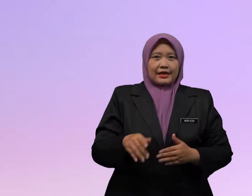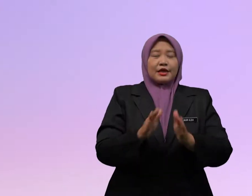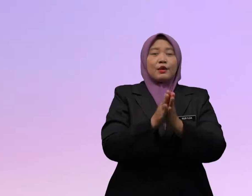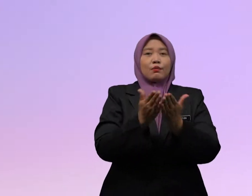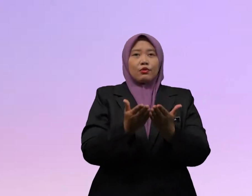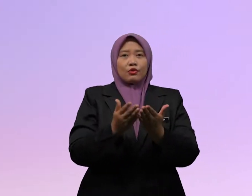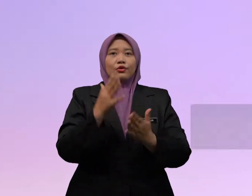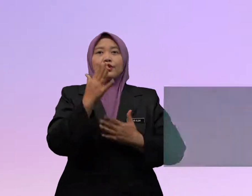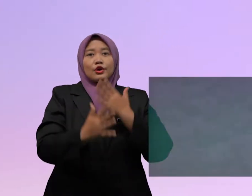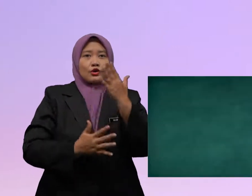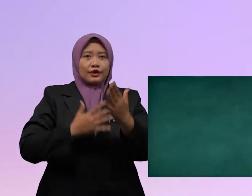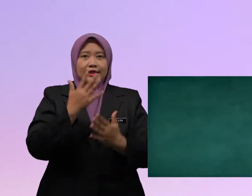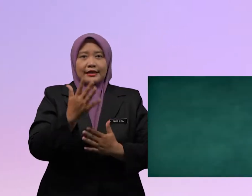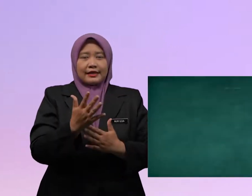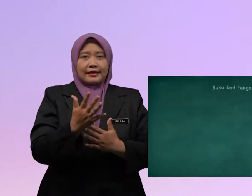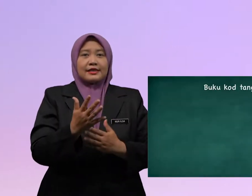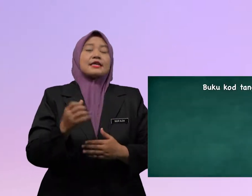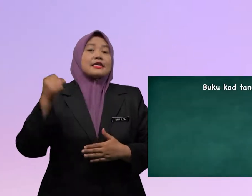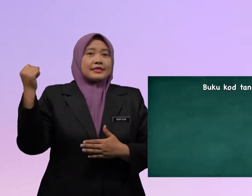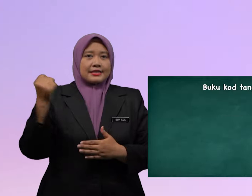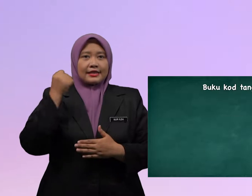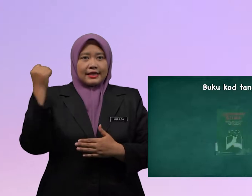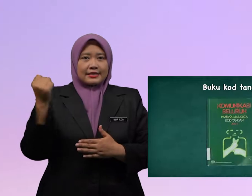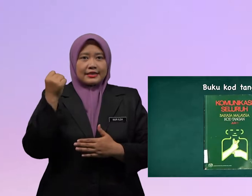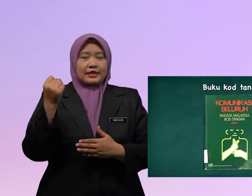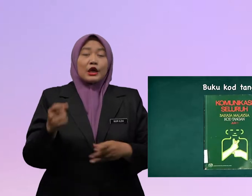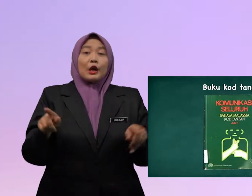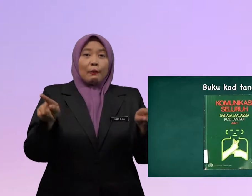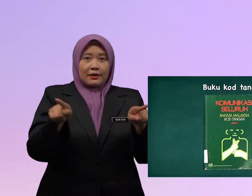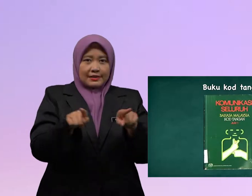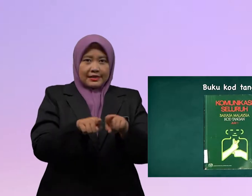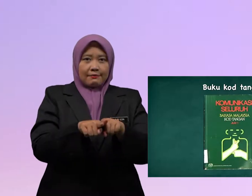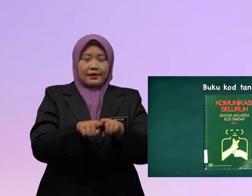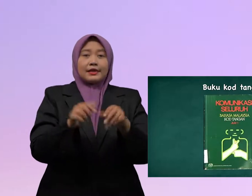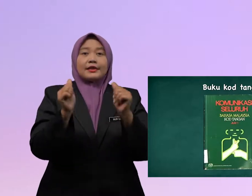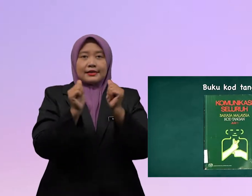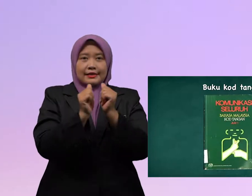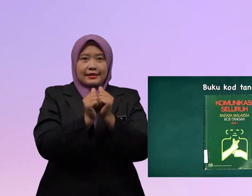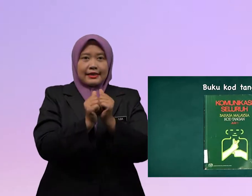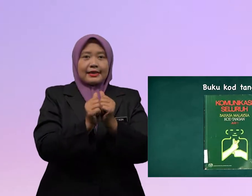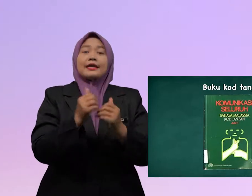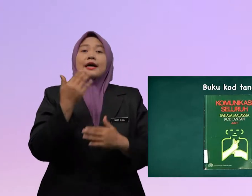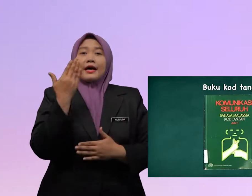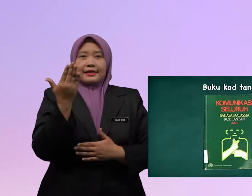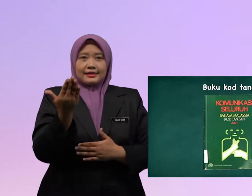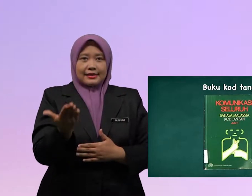pastikan buku kod tangan sentiasa bersama dengan anda.